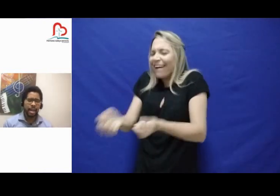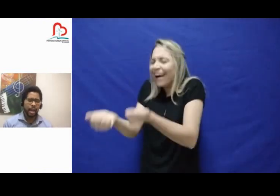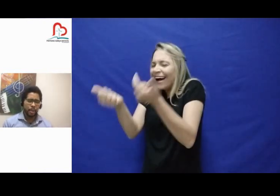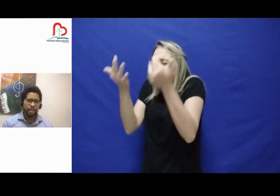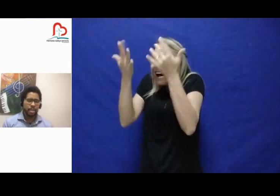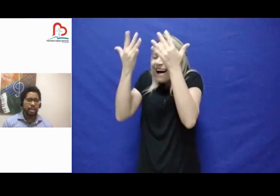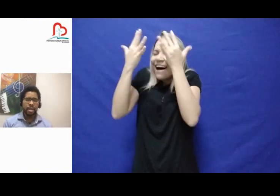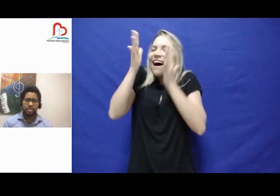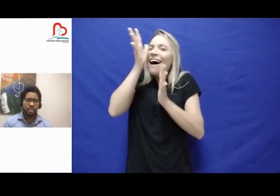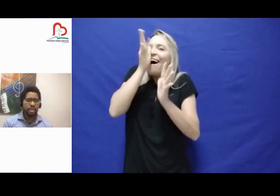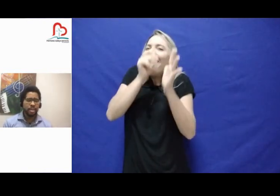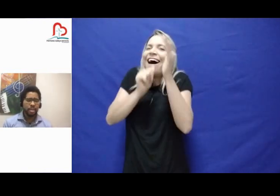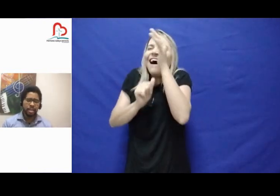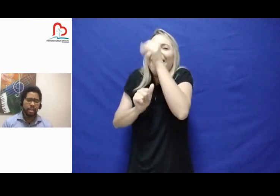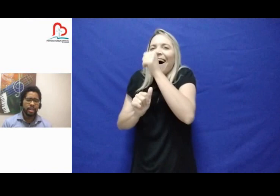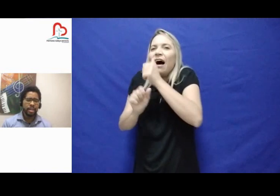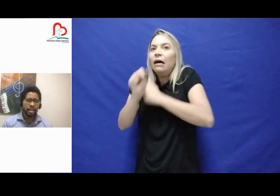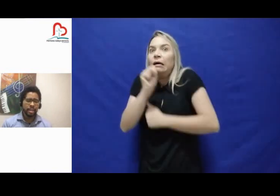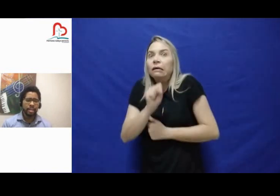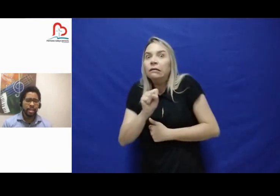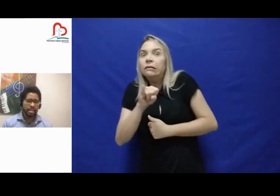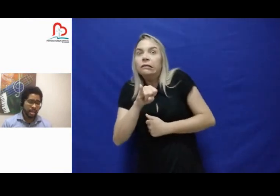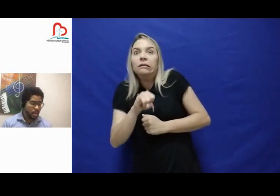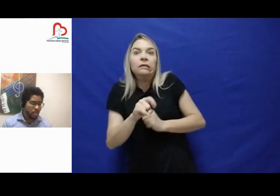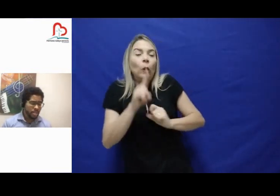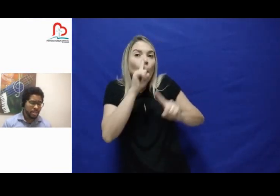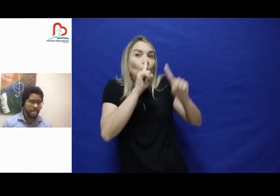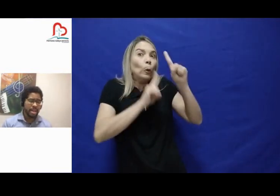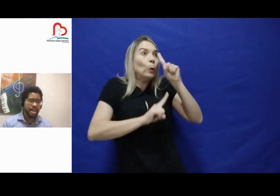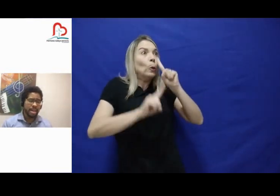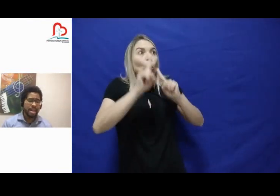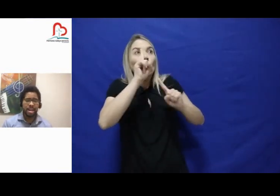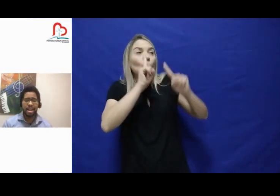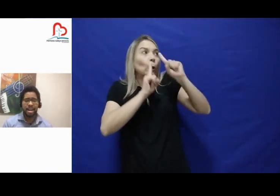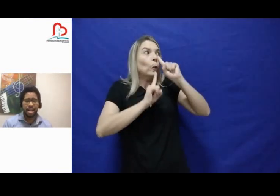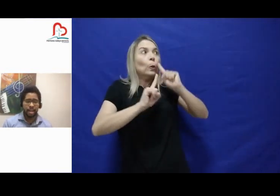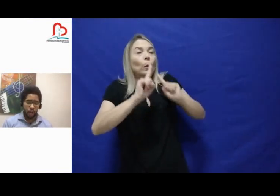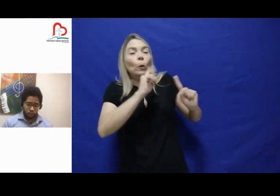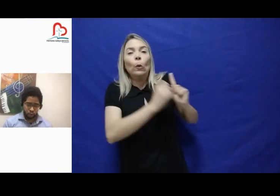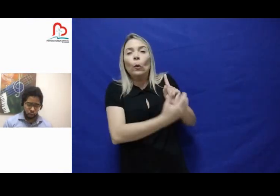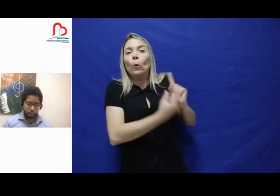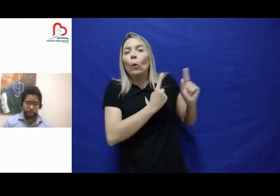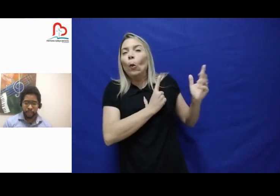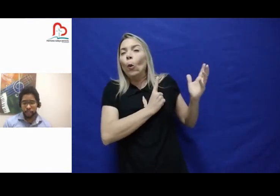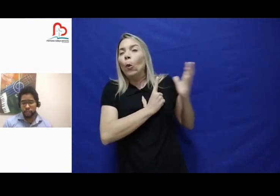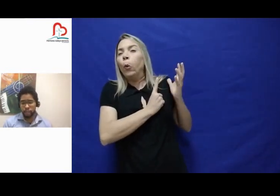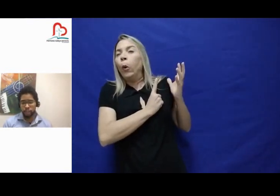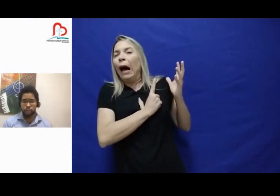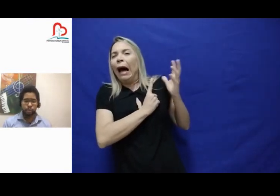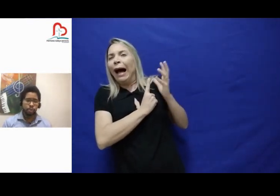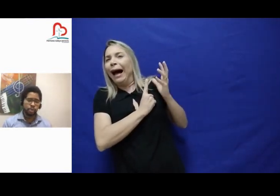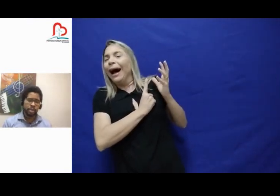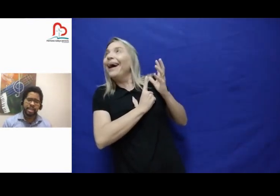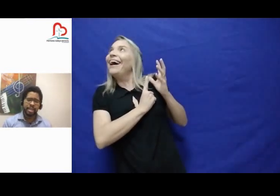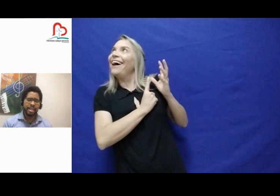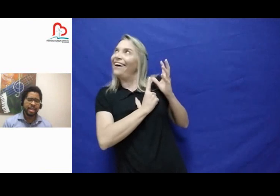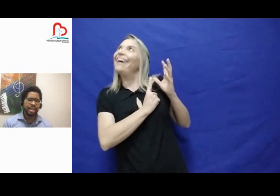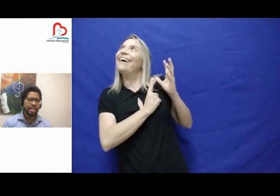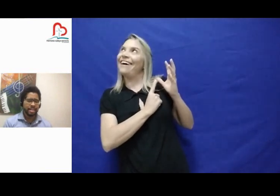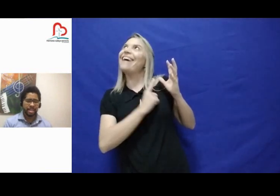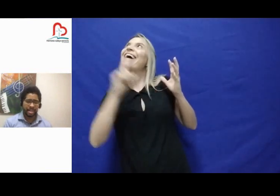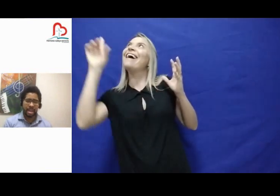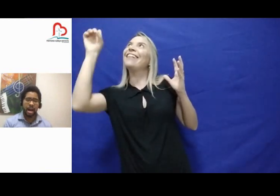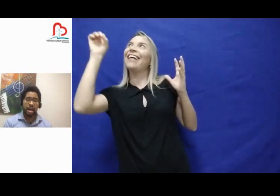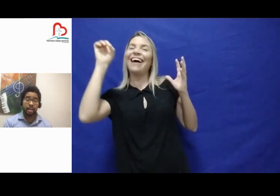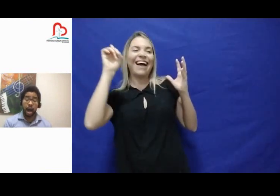Mestre, minha vida salva está. Do perigo